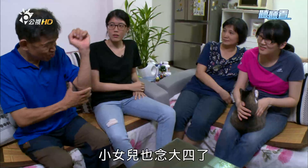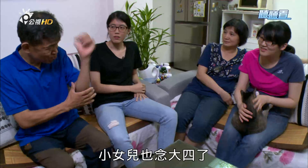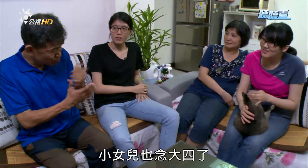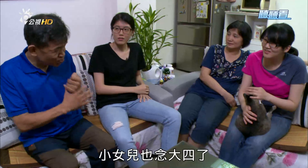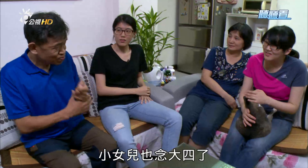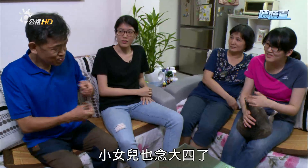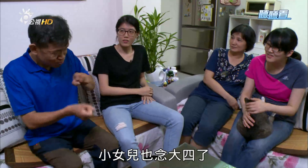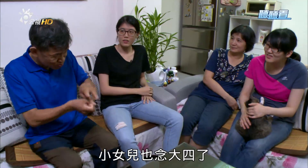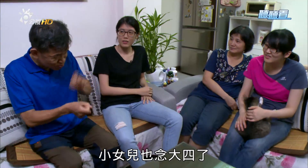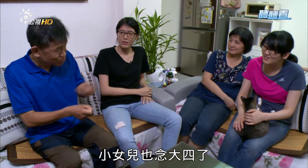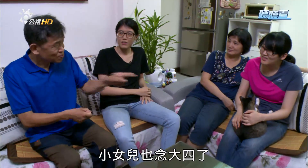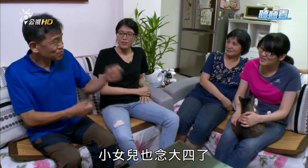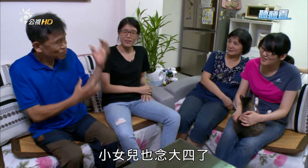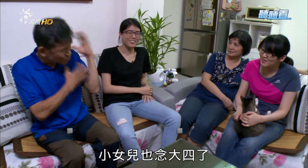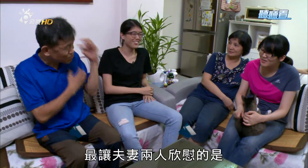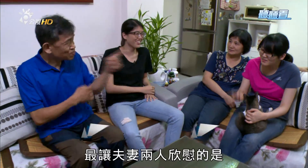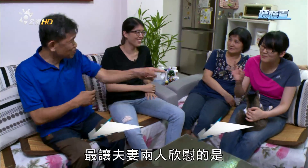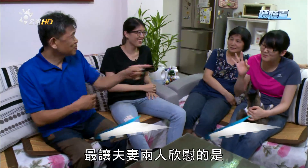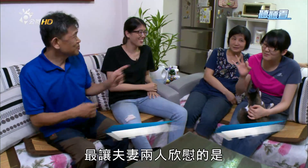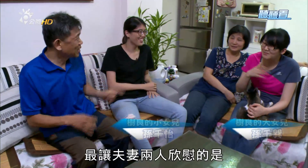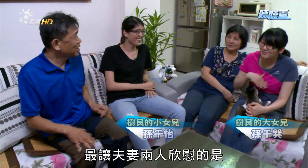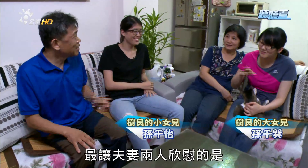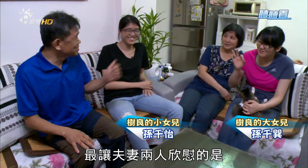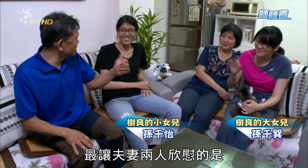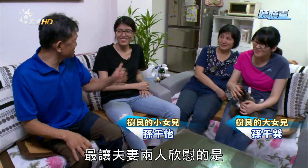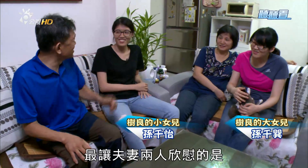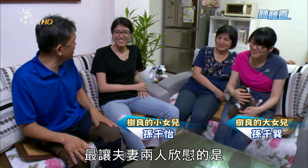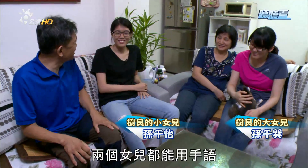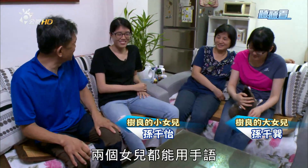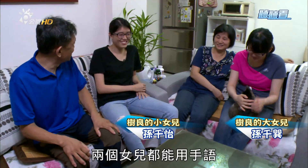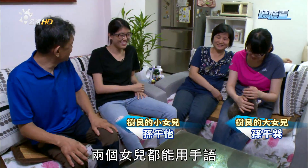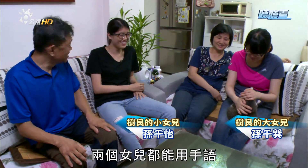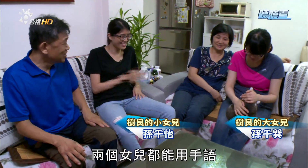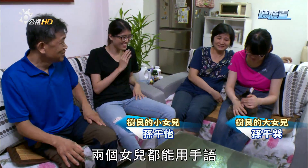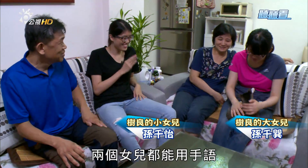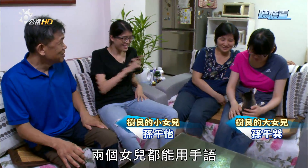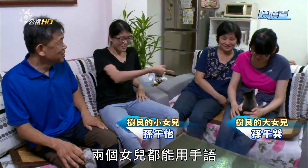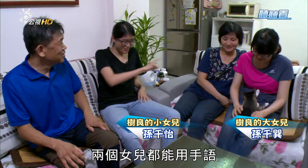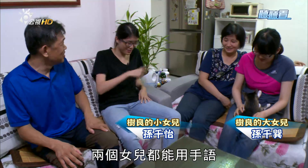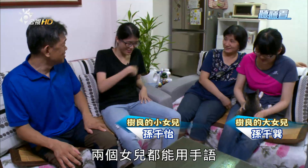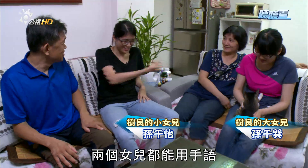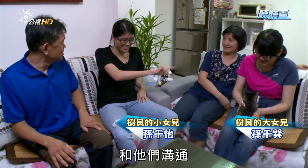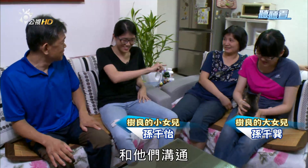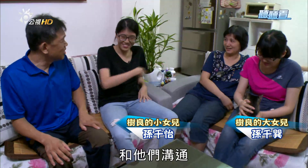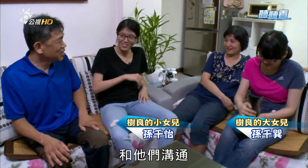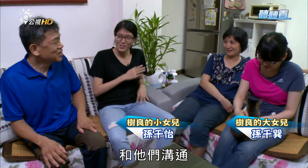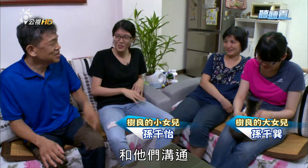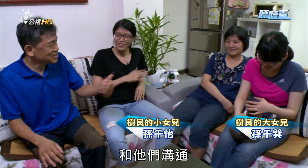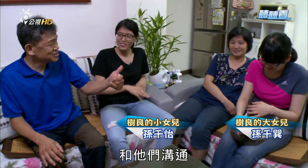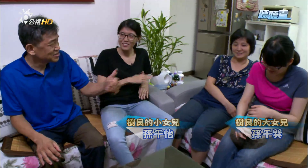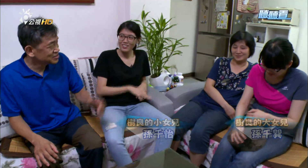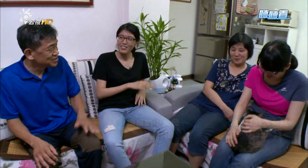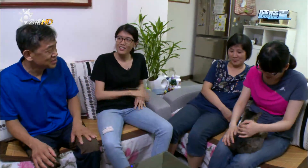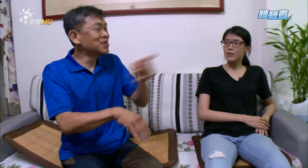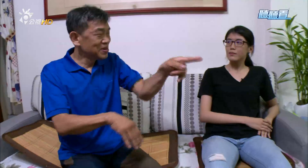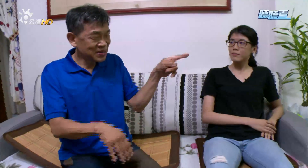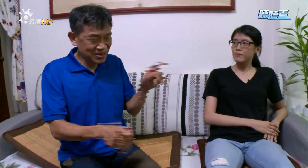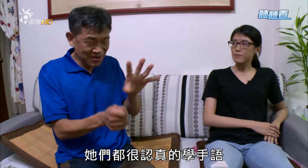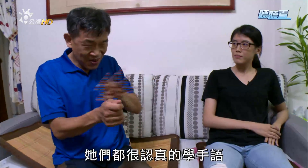女儿也念大四了。最让夫妻两人欣慰的是，两个女儿都能用手语和他们沟通。他们